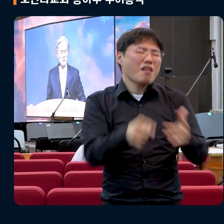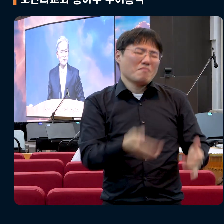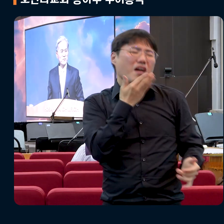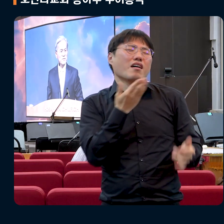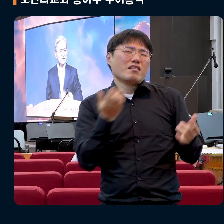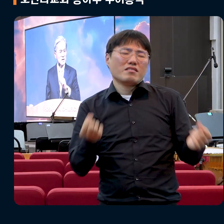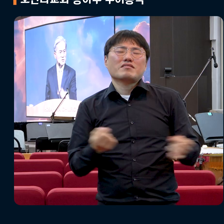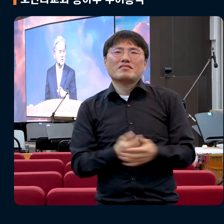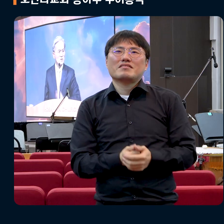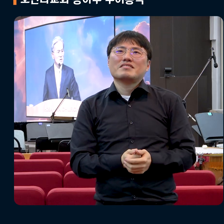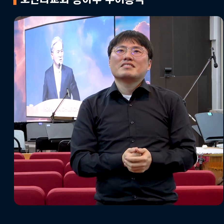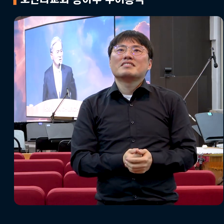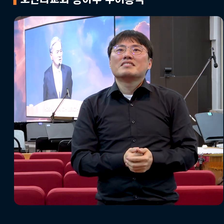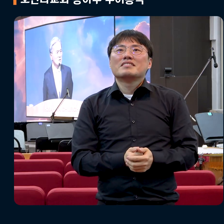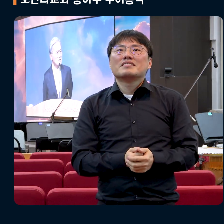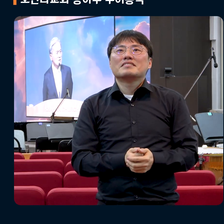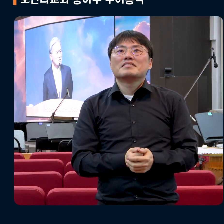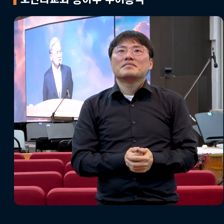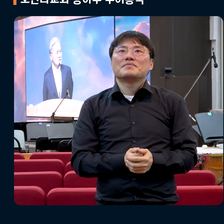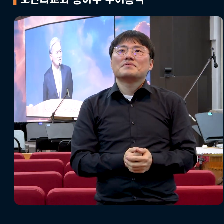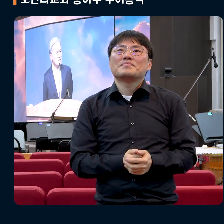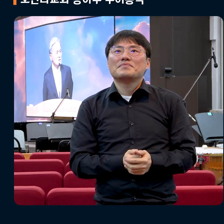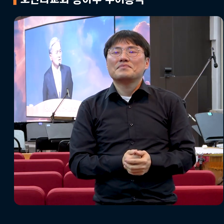말이죠. 그래서